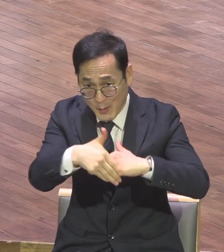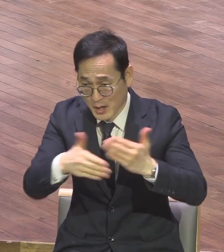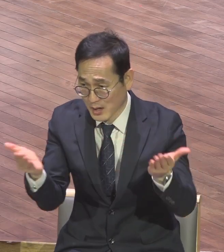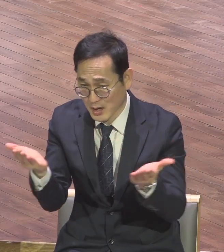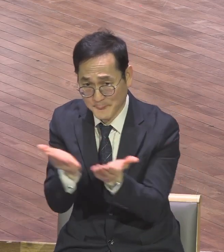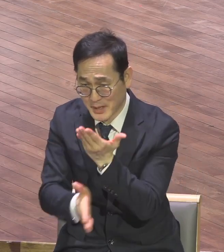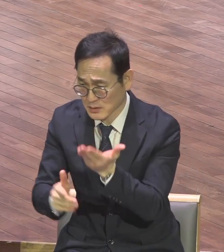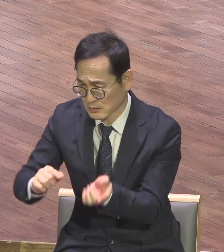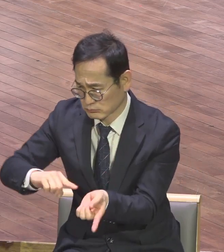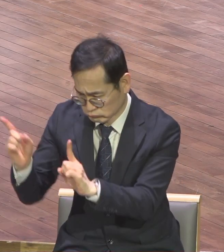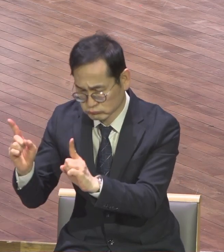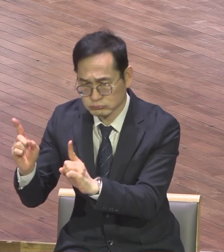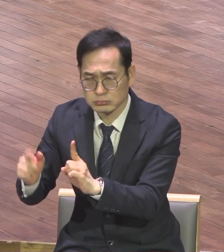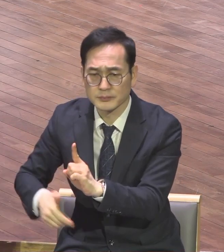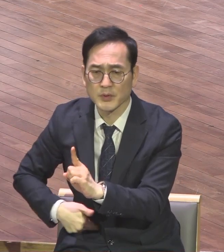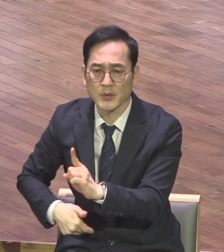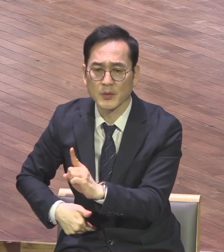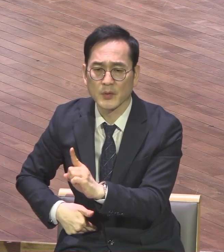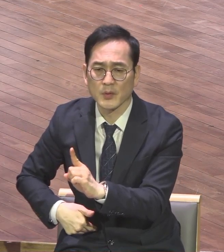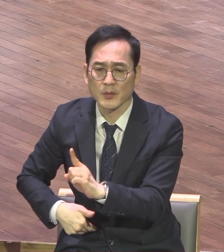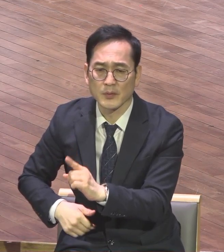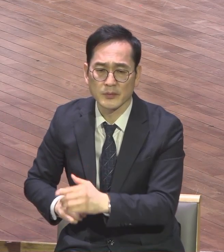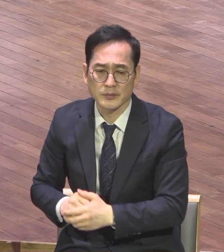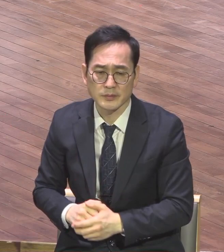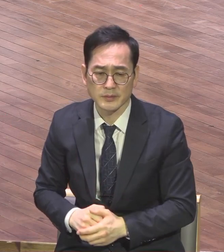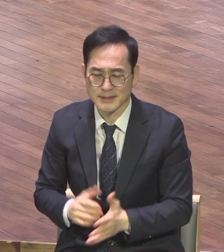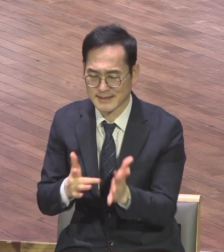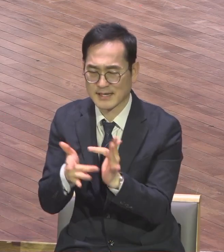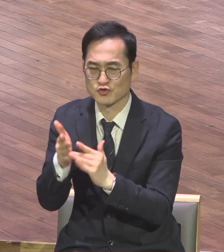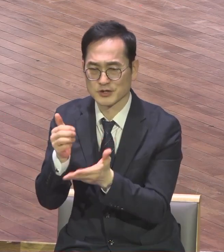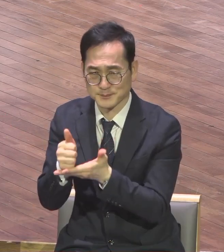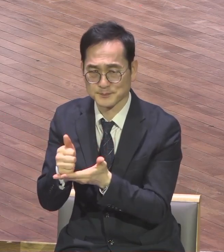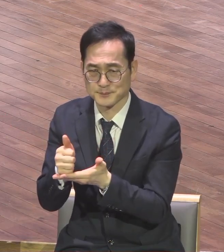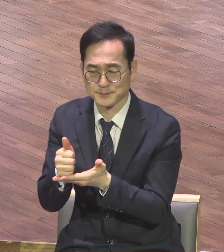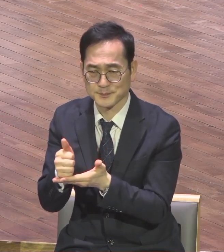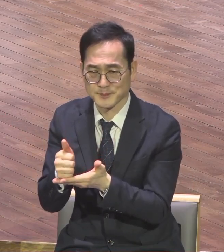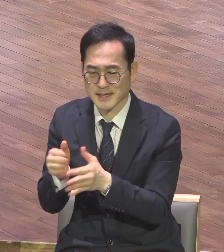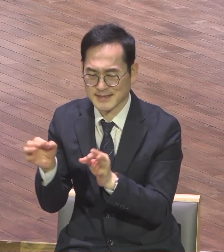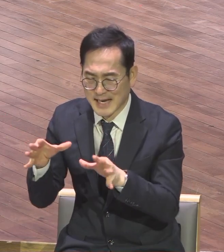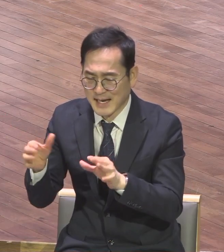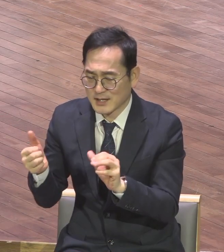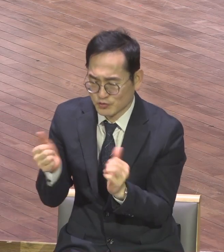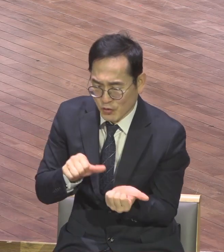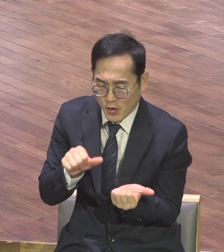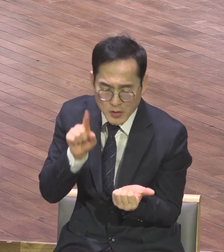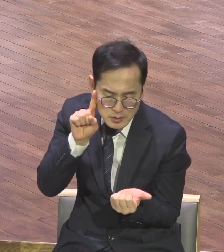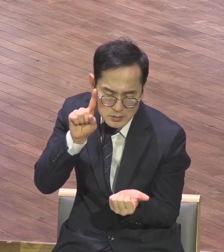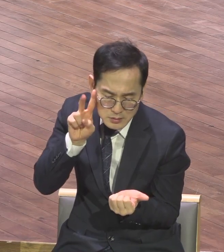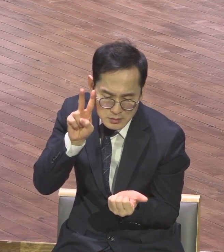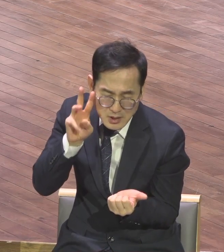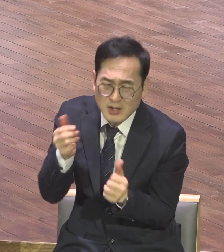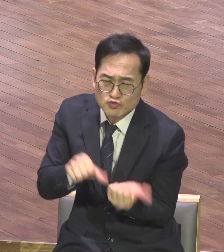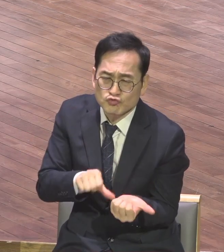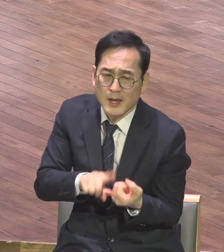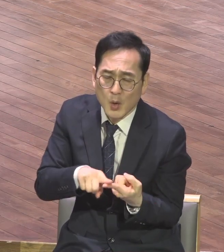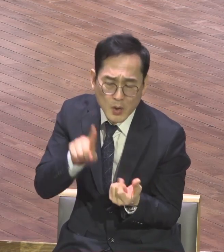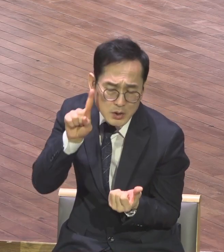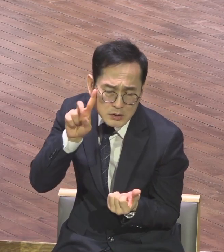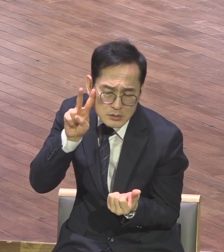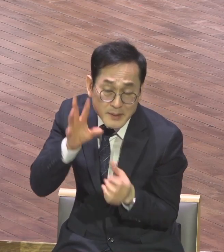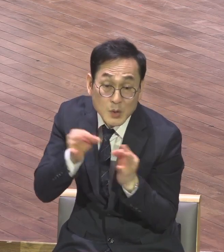이제 여기에는 중요한 신학적 의미가 있습니다. 예수님은 잠시나마 사망에 매여 있었지만은